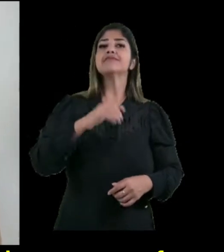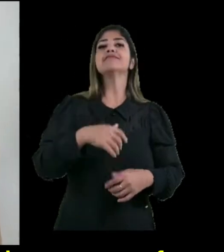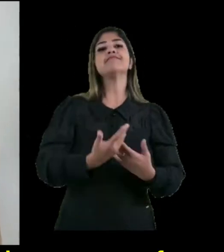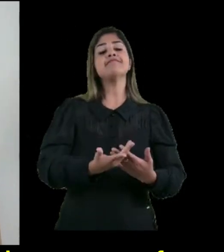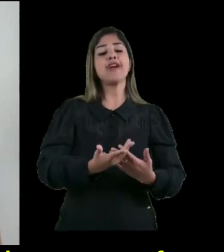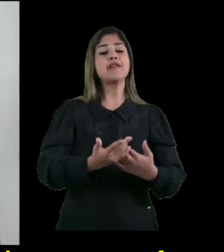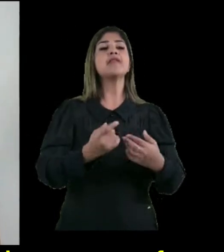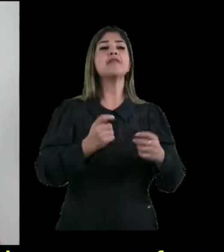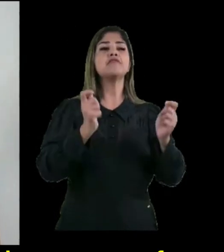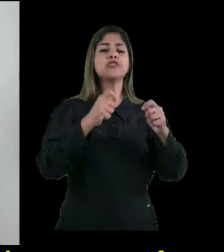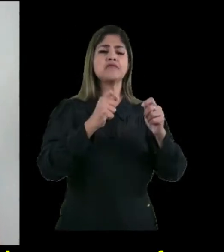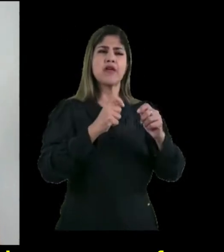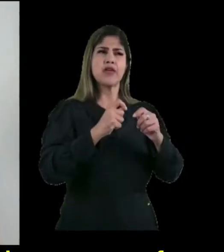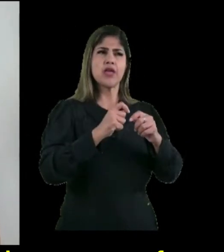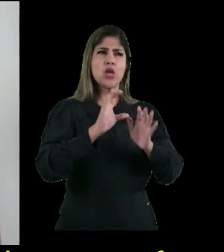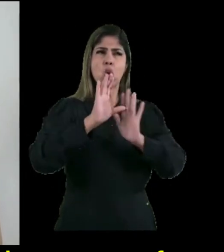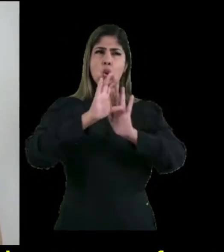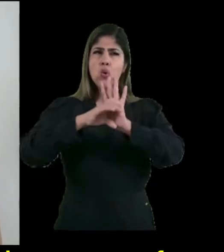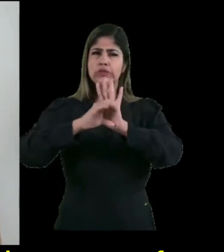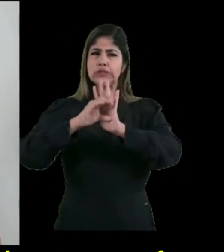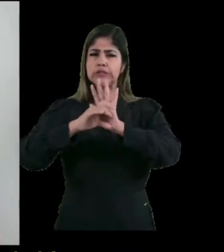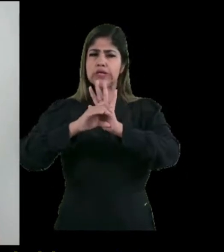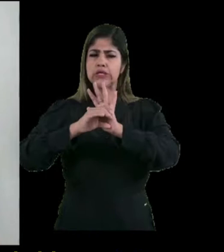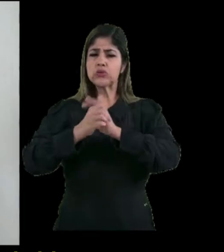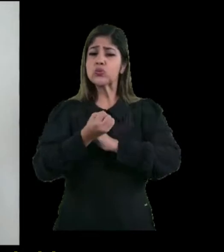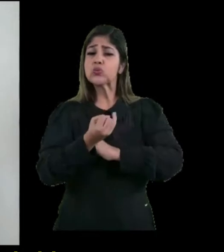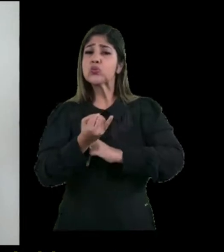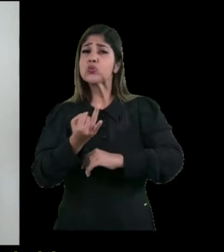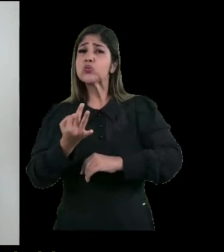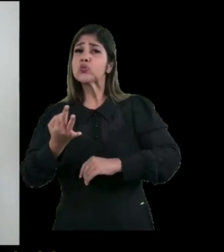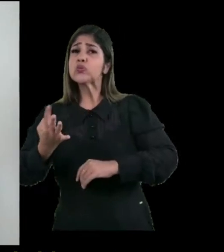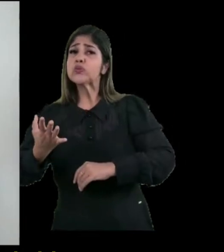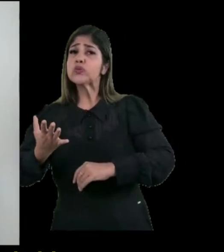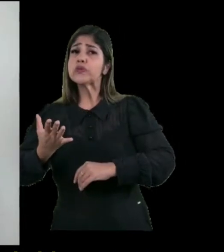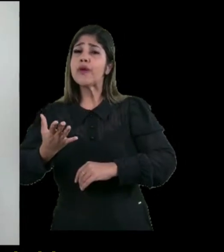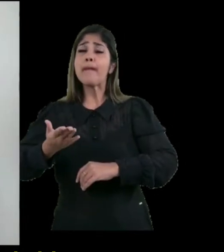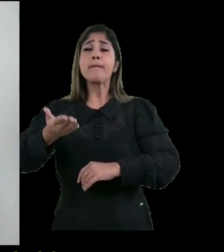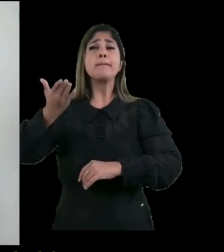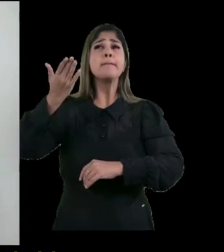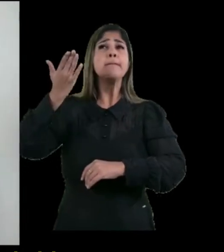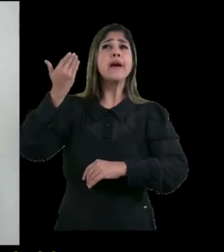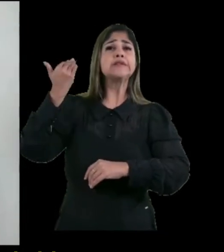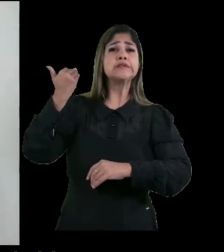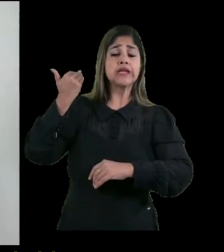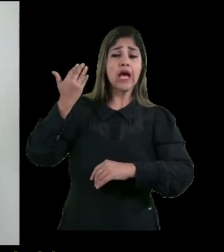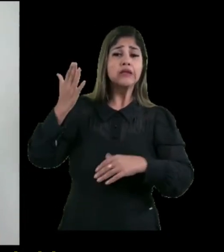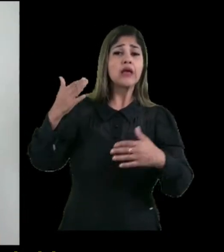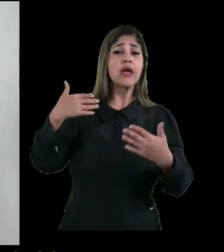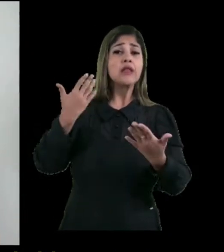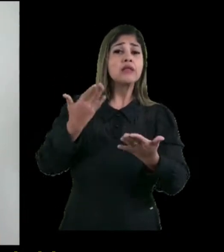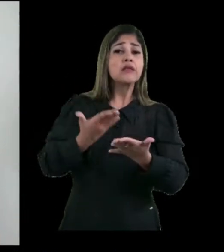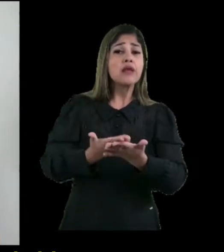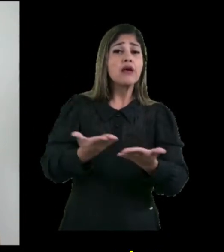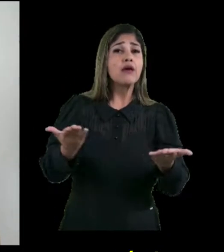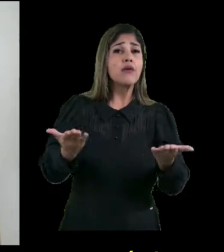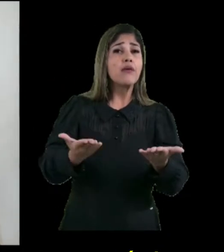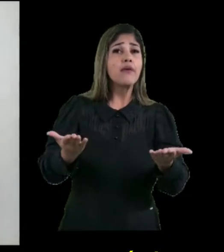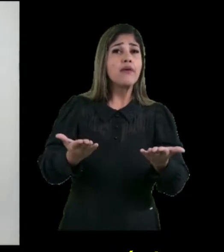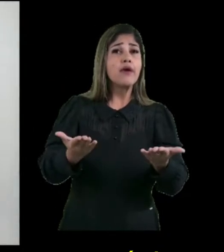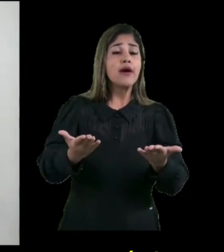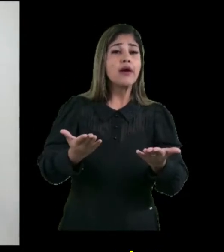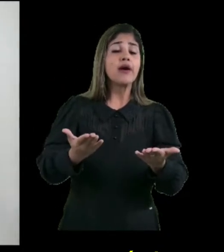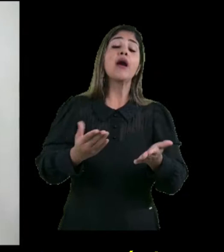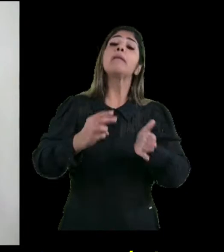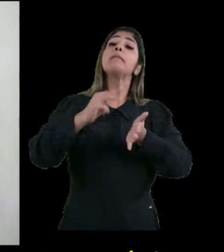para que se faça uma relação dos conceitos de unidades, tanto nos princípios primitivos, quanto no nosso mundo atual.